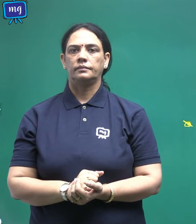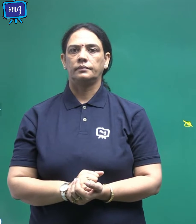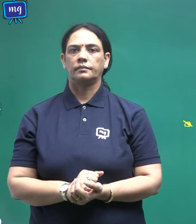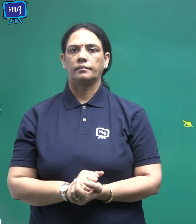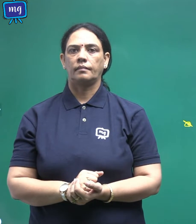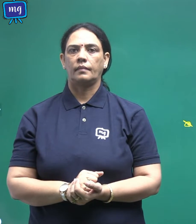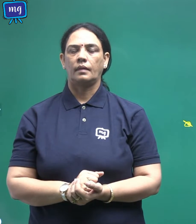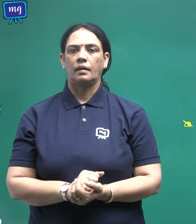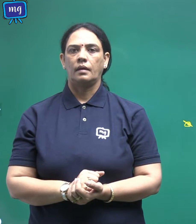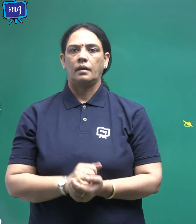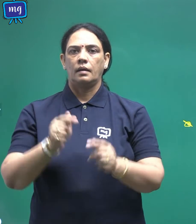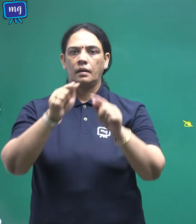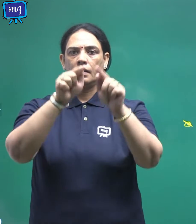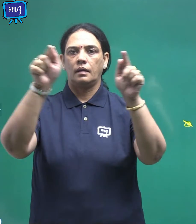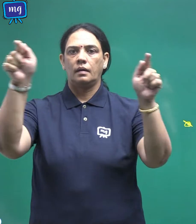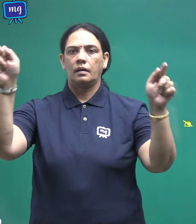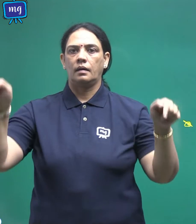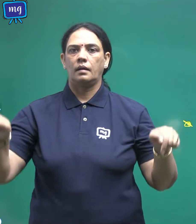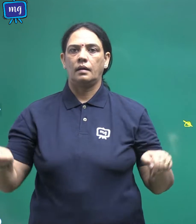आयत का क्षेत्रफल।